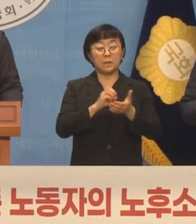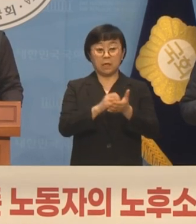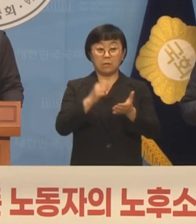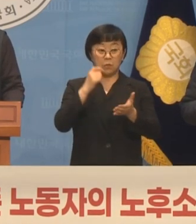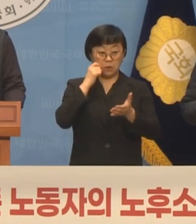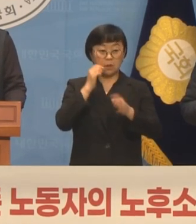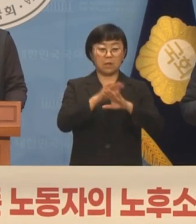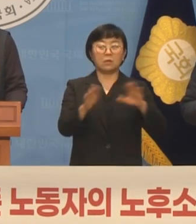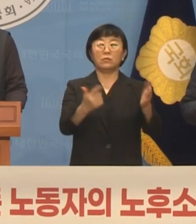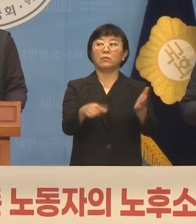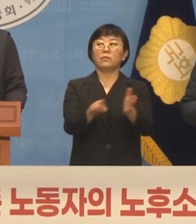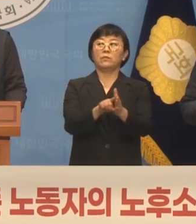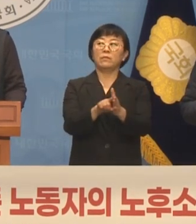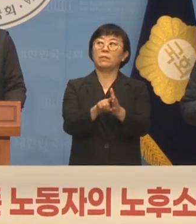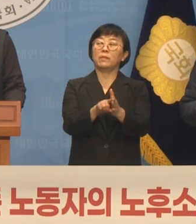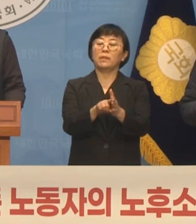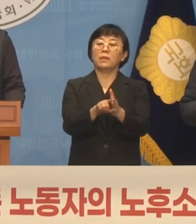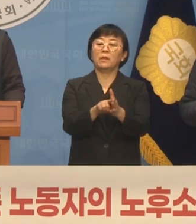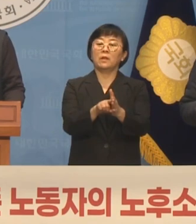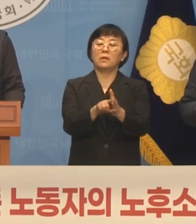해소를 위해서